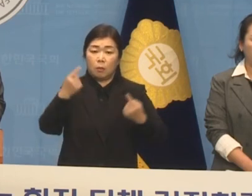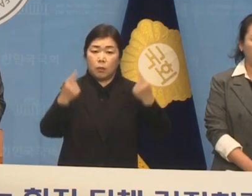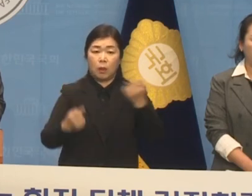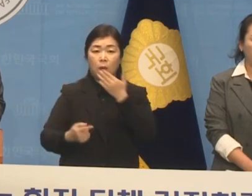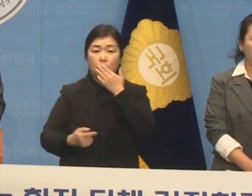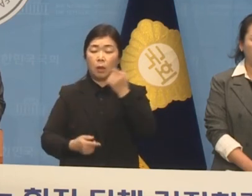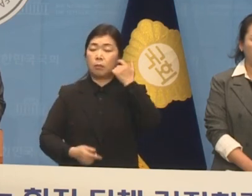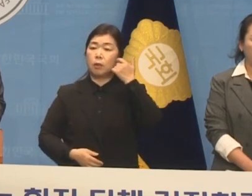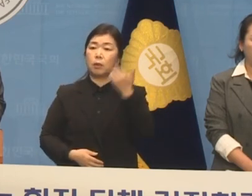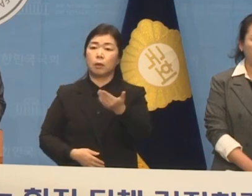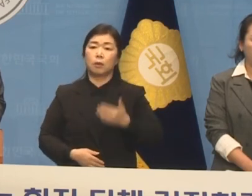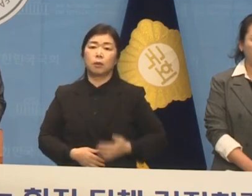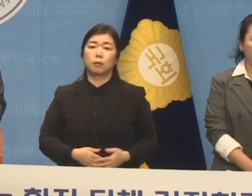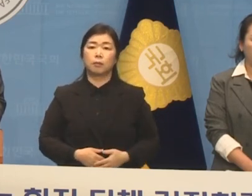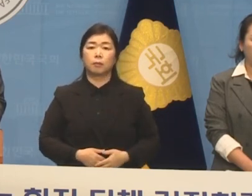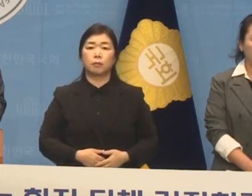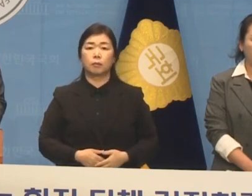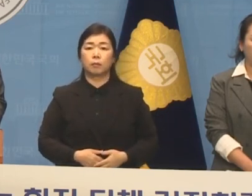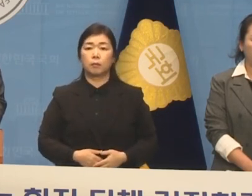있는 것인가요?